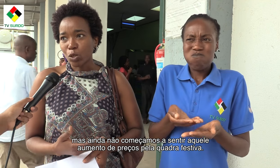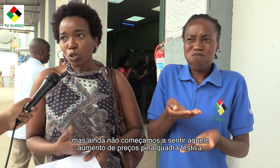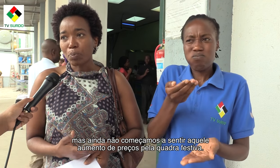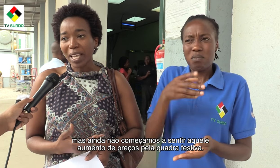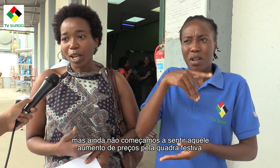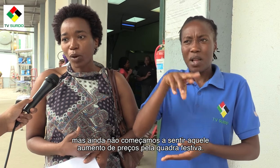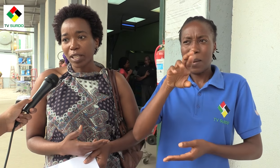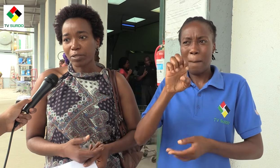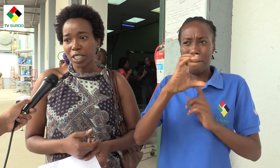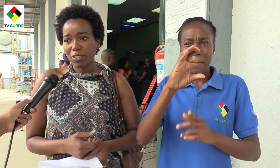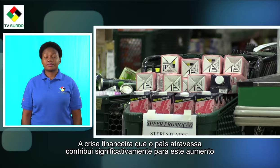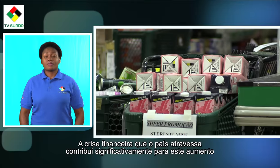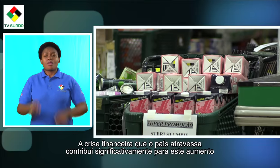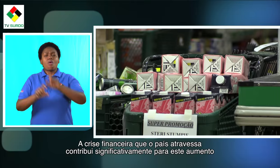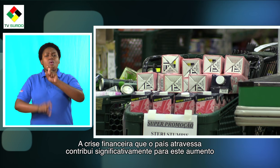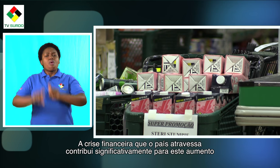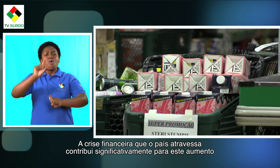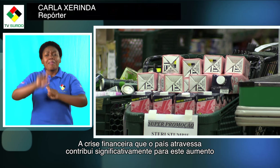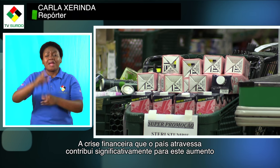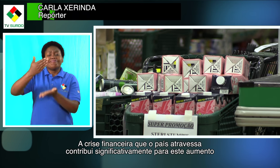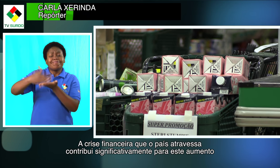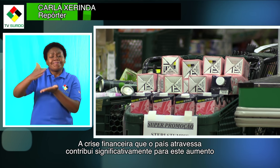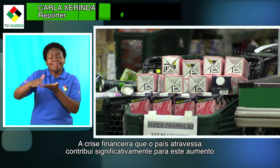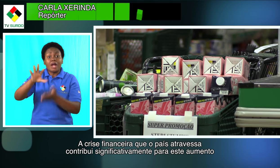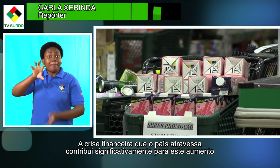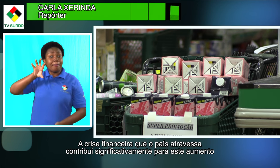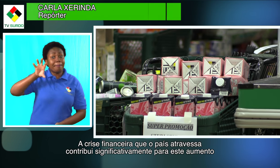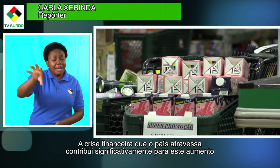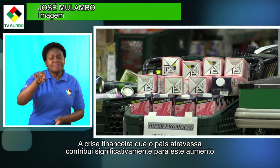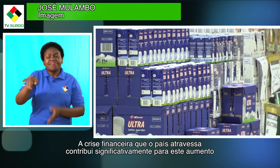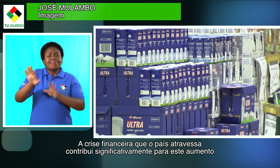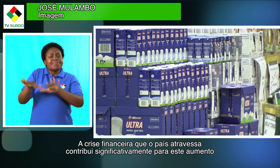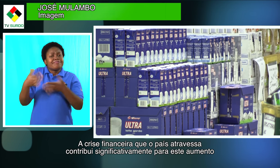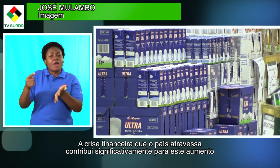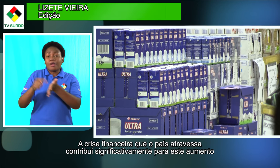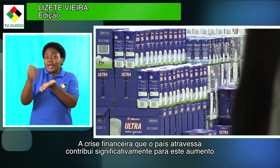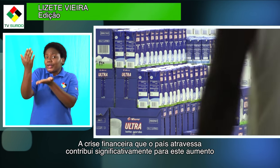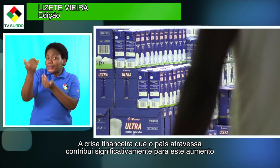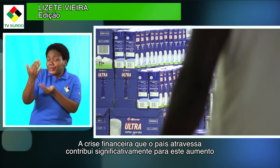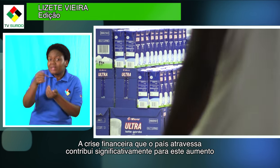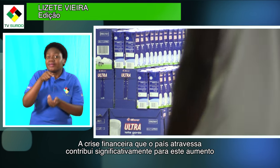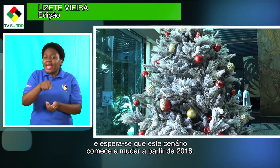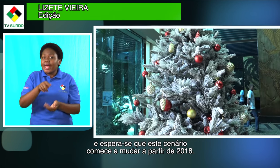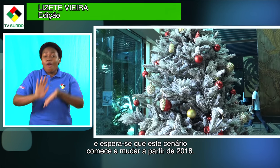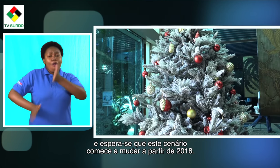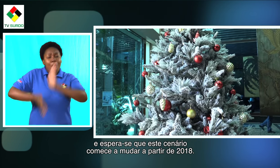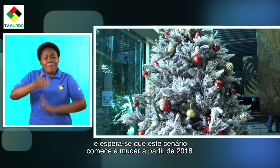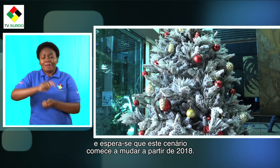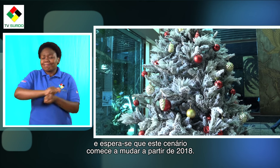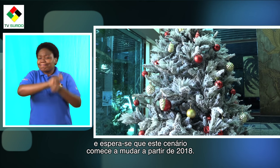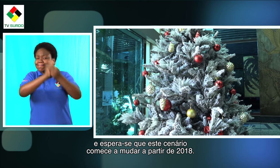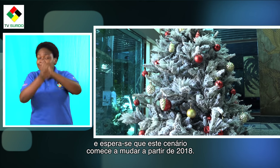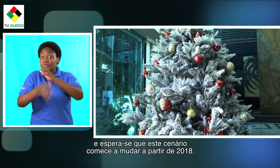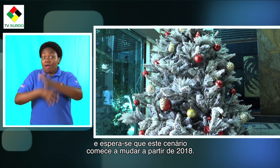preços pela quadra festiva. crise financeira que o país atravessa contribui significativamente para este aumento